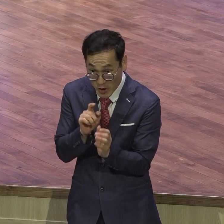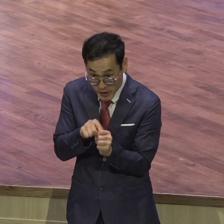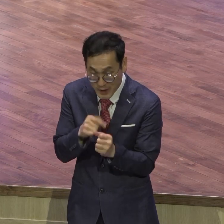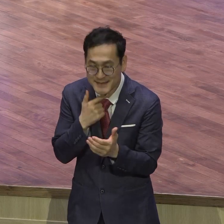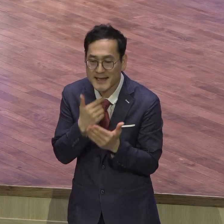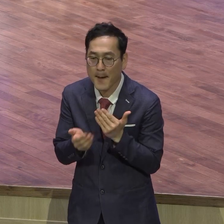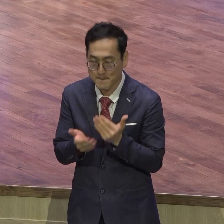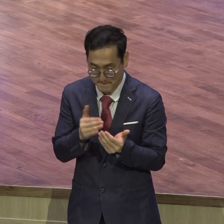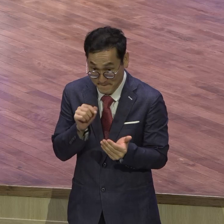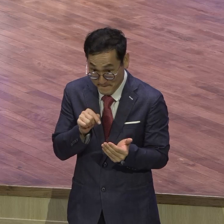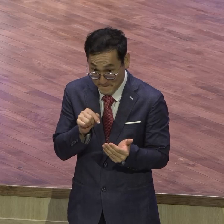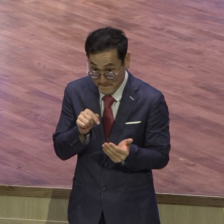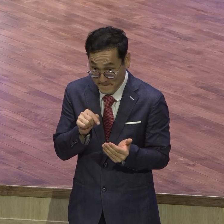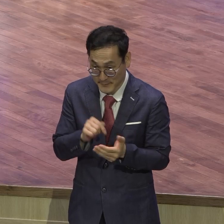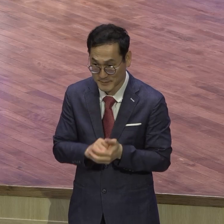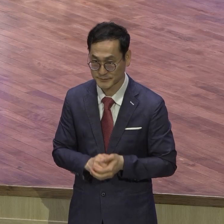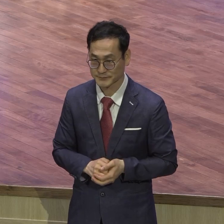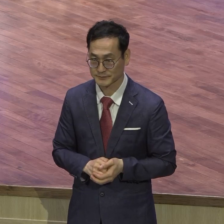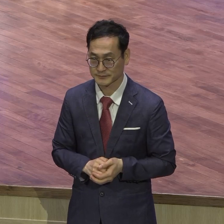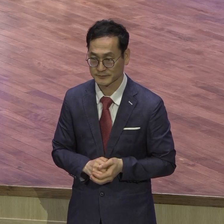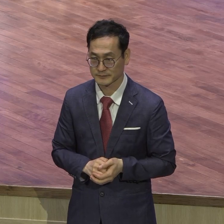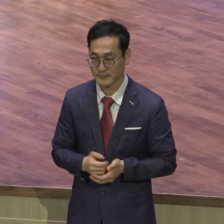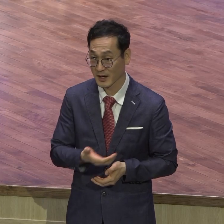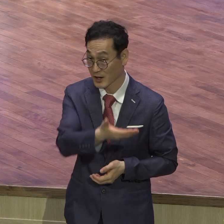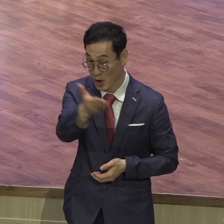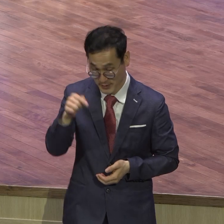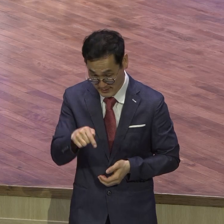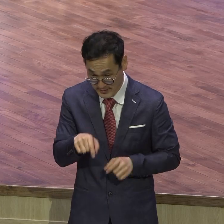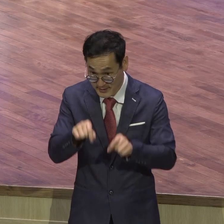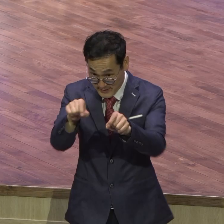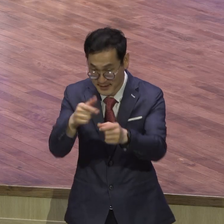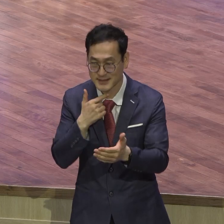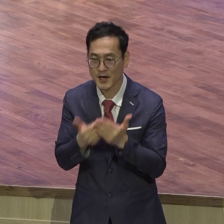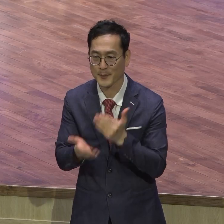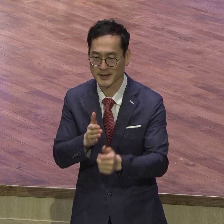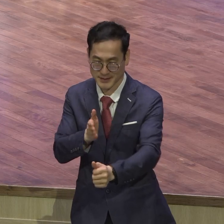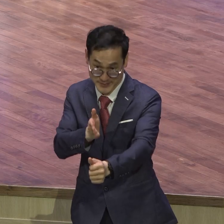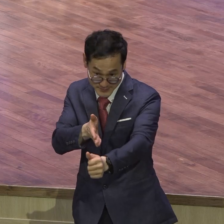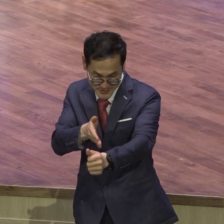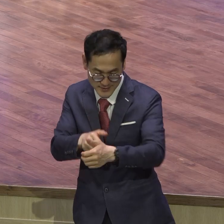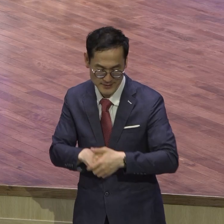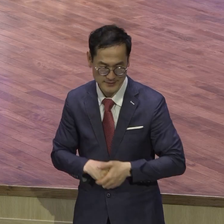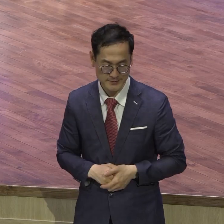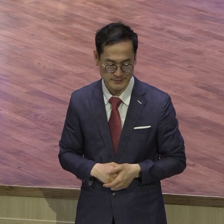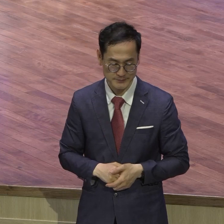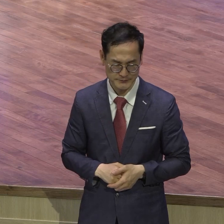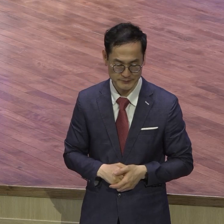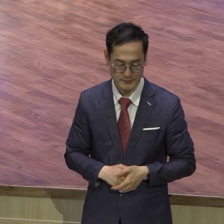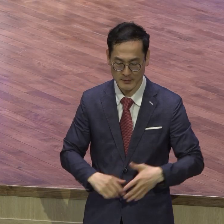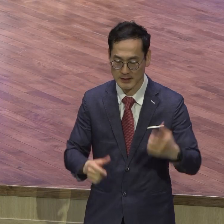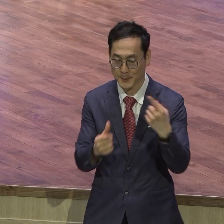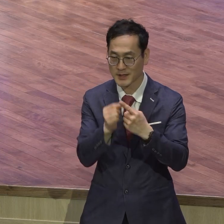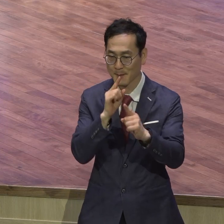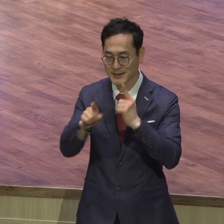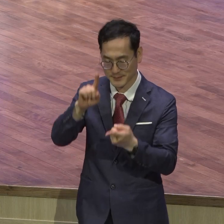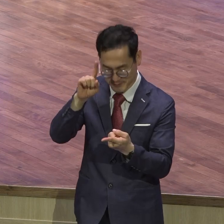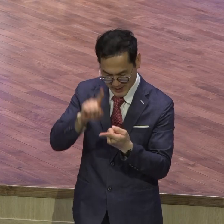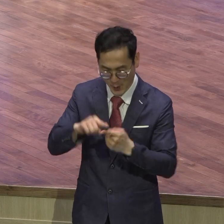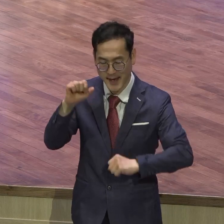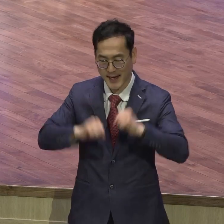이수사 제자로 이 체험을 통해서 당당히 서시기를 제목으로 축복합니다 첫째로 말씀대로 행하는 지혜입니다